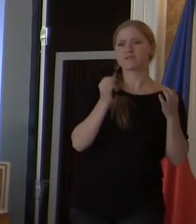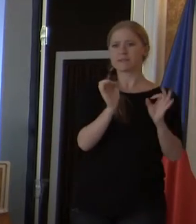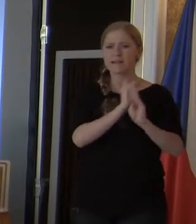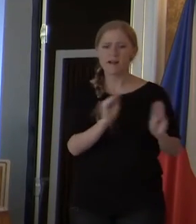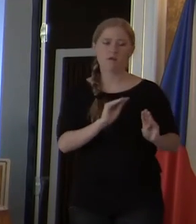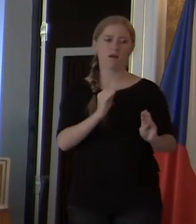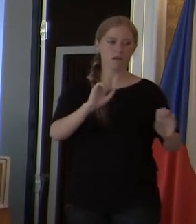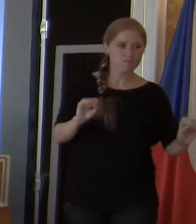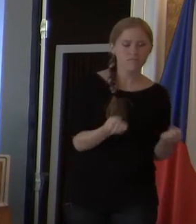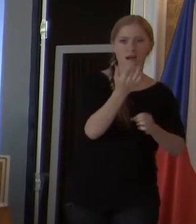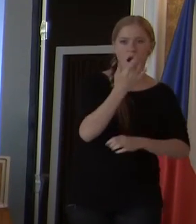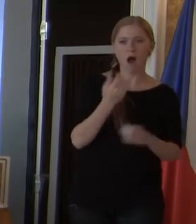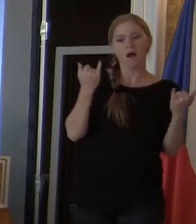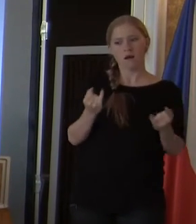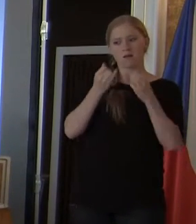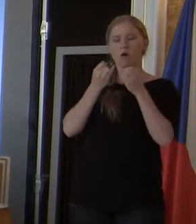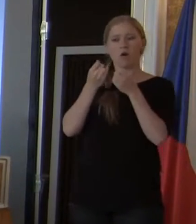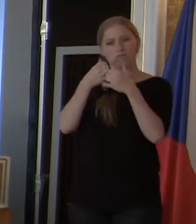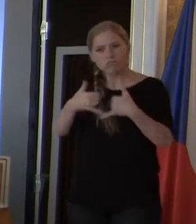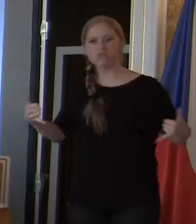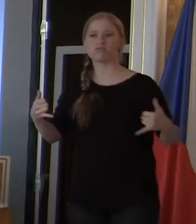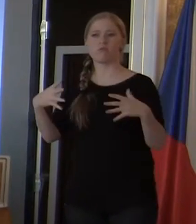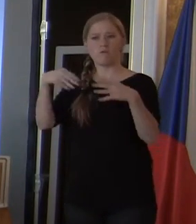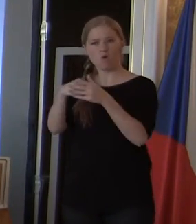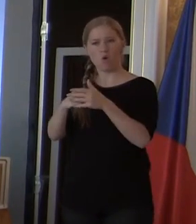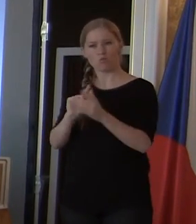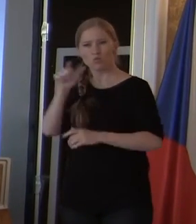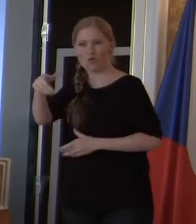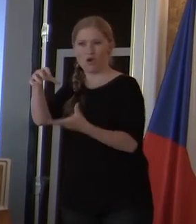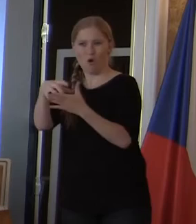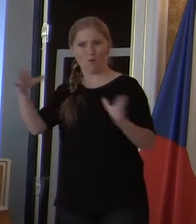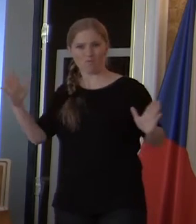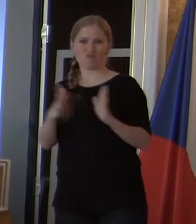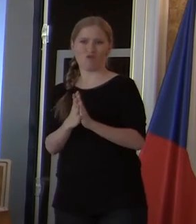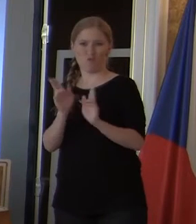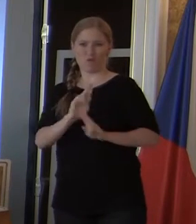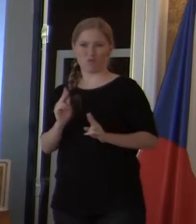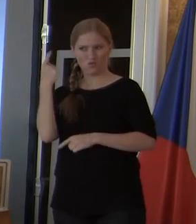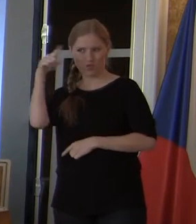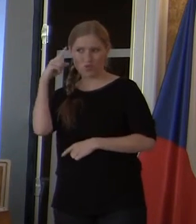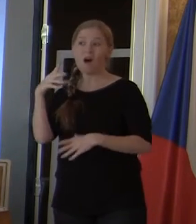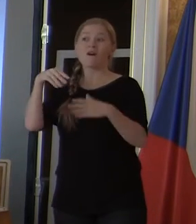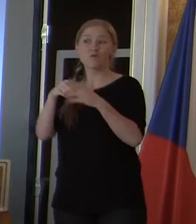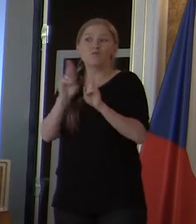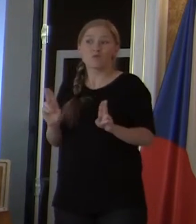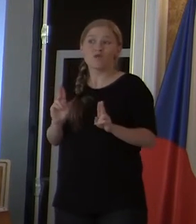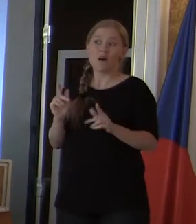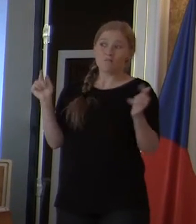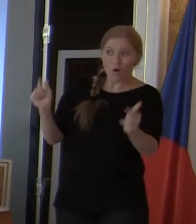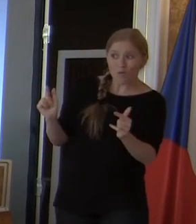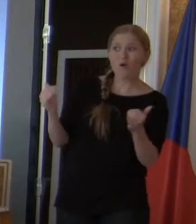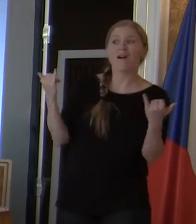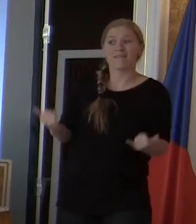škol a mohou působit se svými žáky a mohou napomáhat i otázce inkluze v